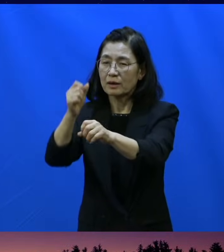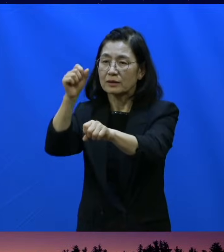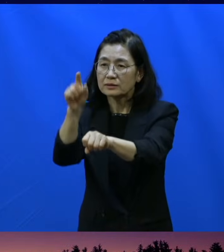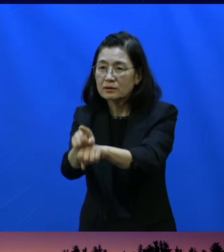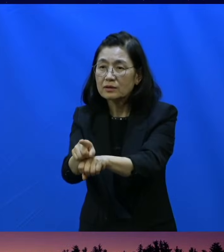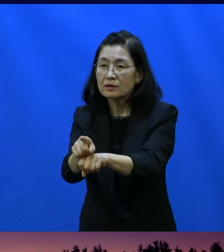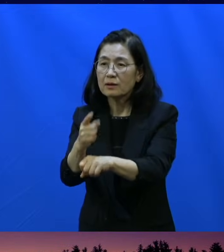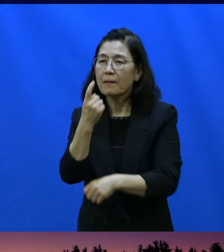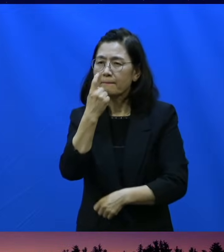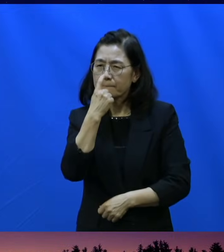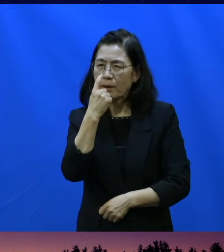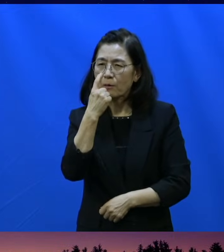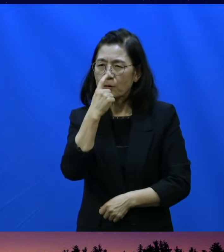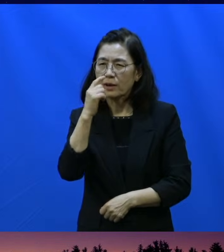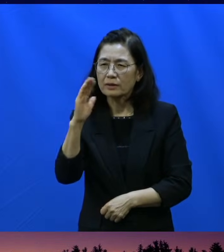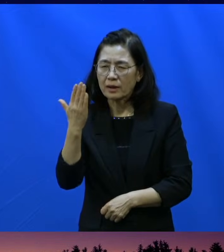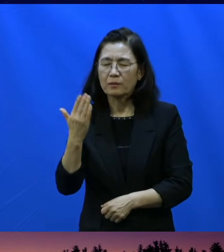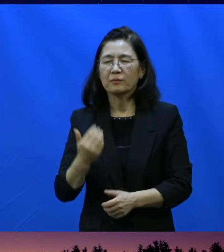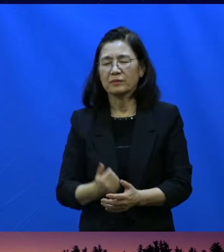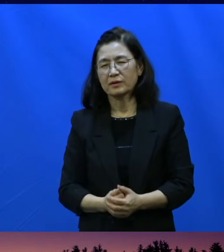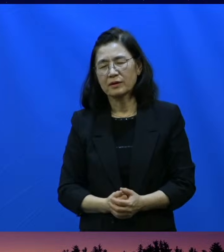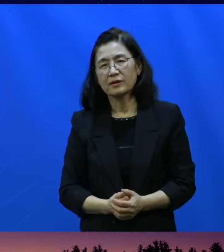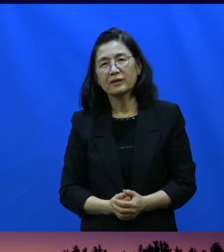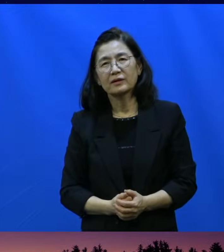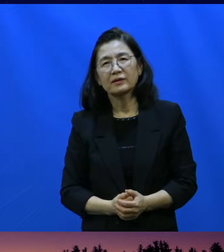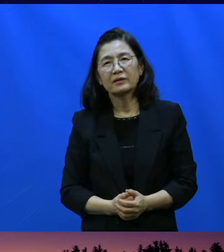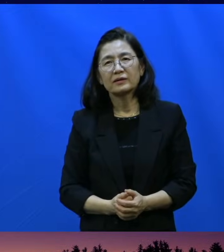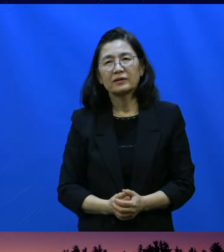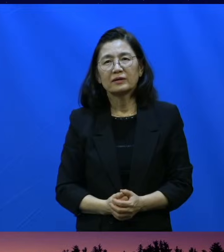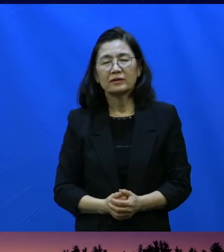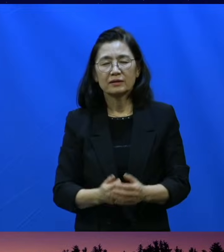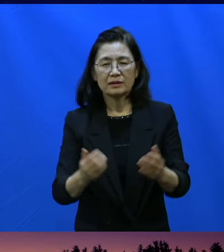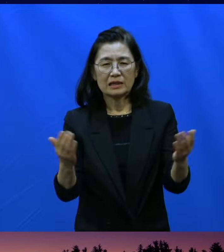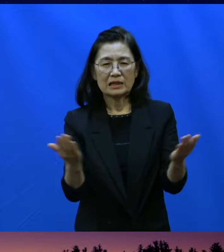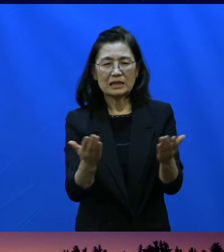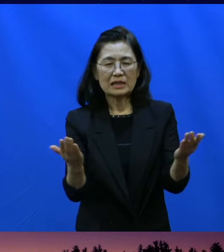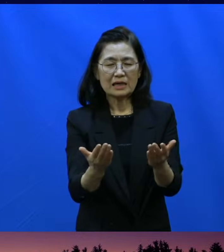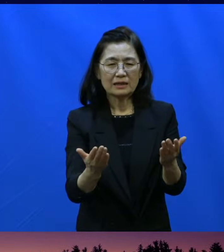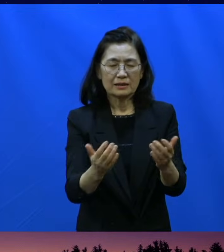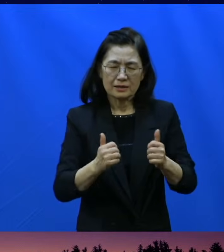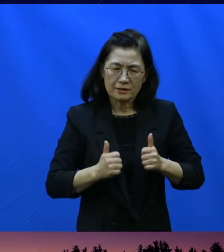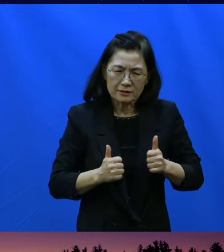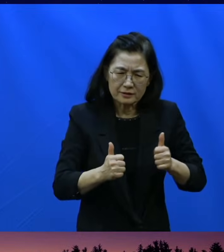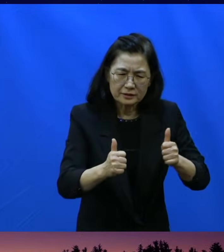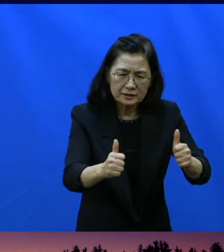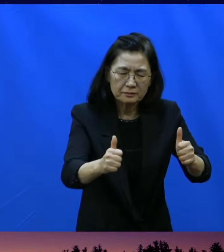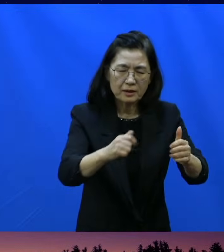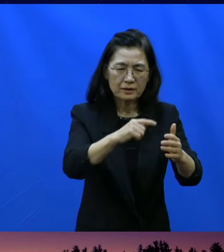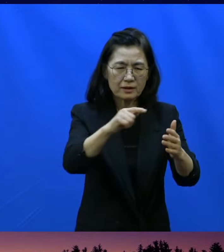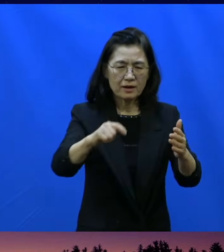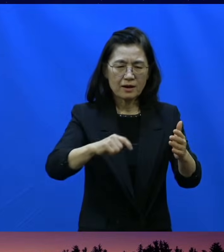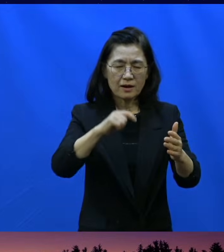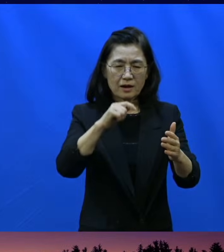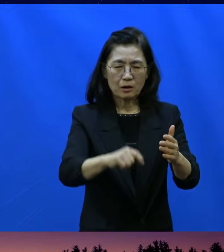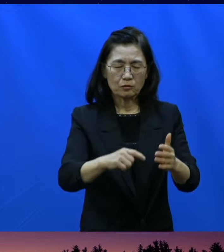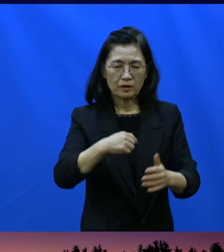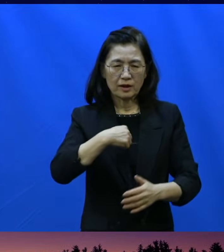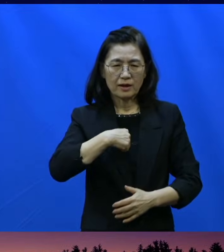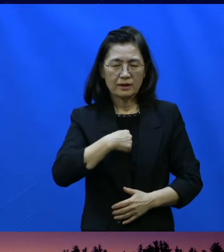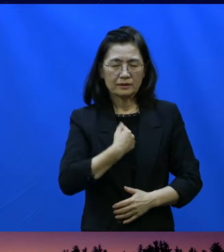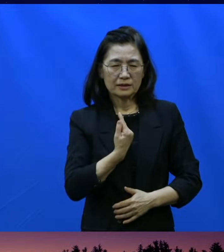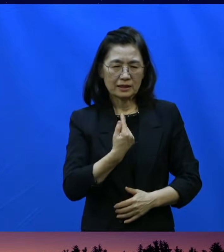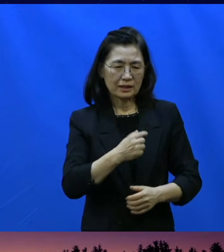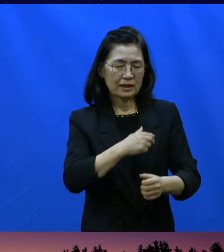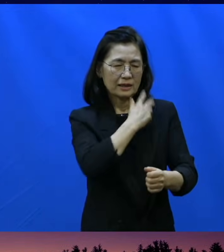일을 하는 가운데 자신의 연약함을 발견하고 일을 하는 가운데 자기가 얼마나 무자격자인가를 확인하는 작업을